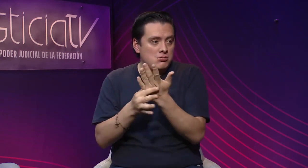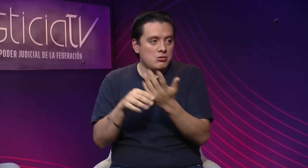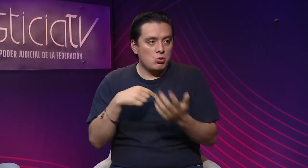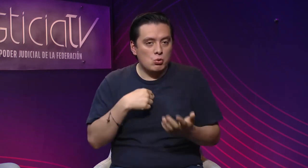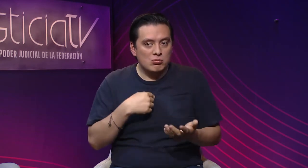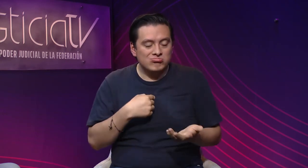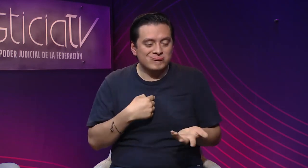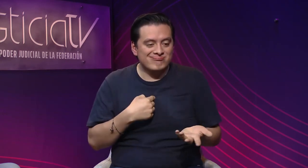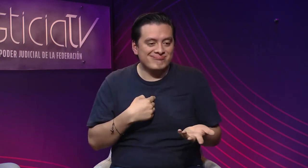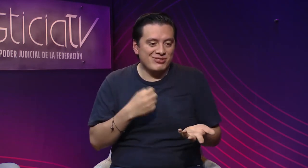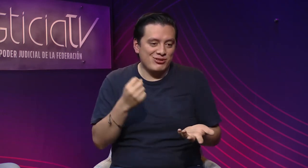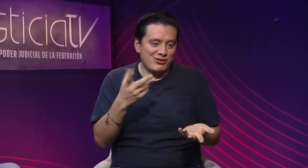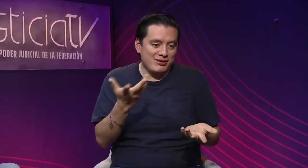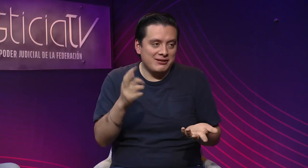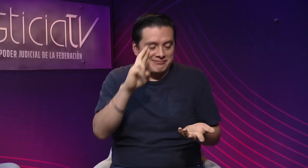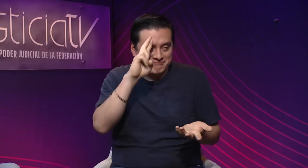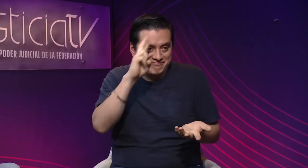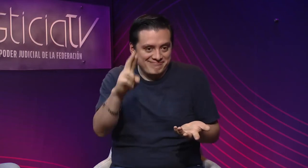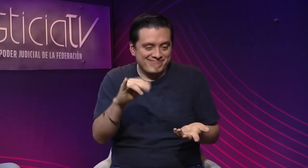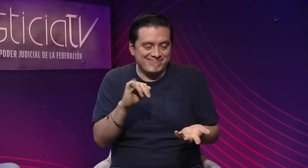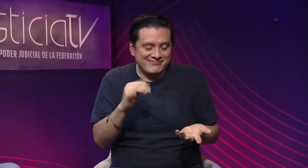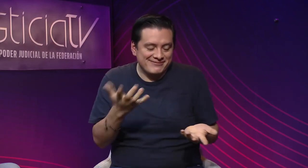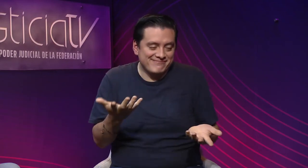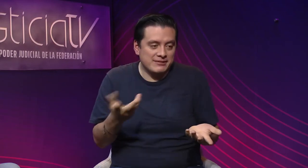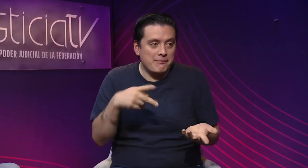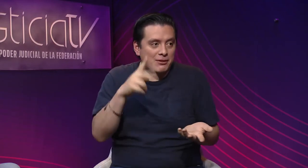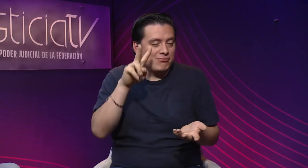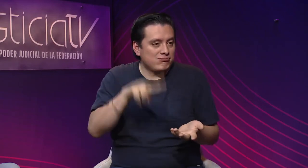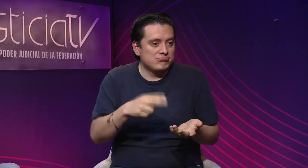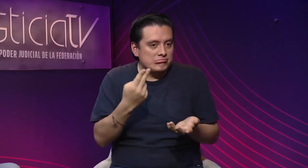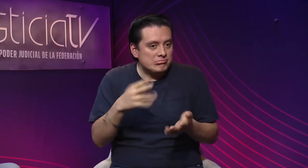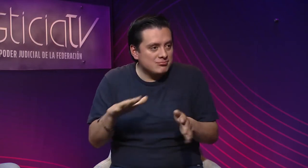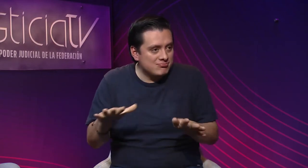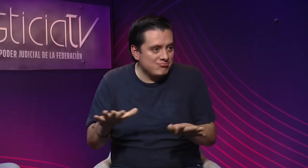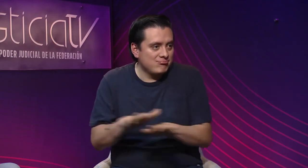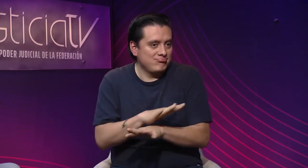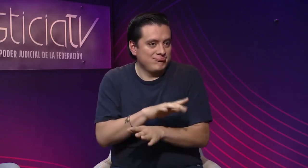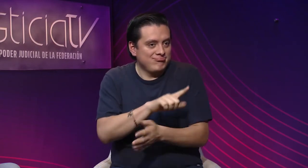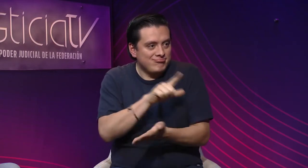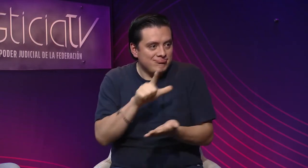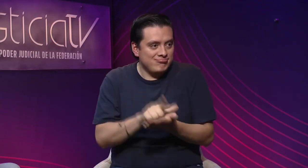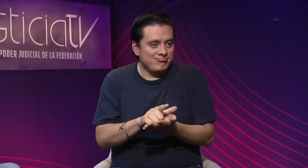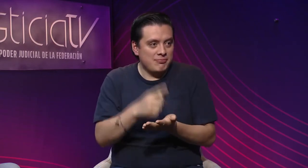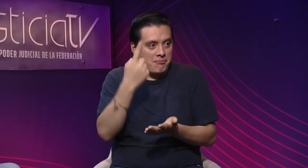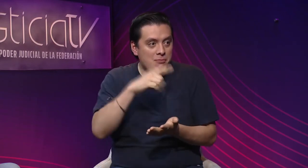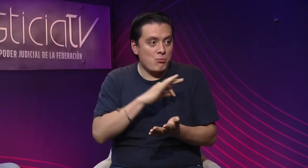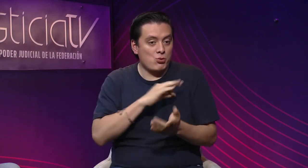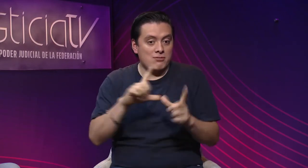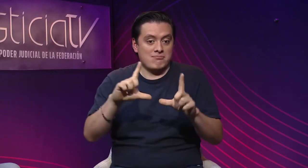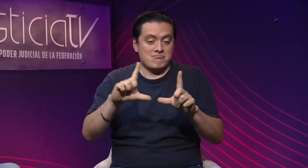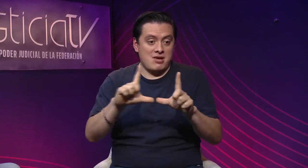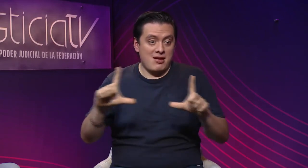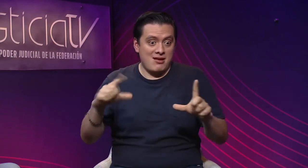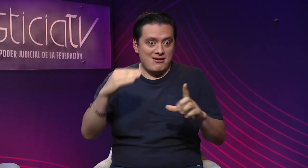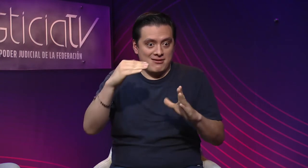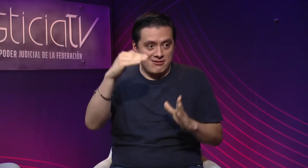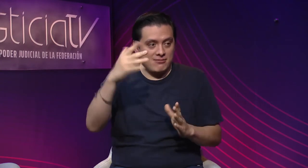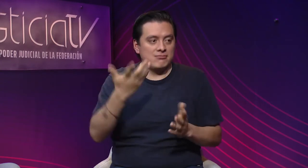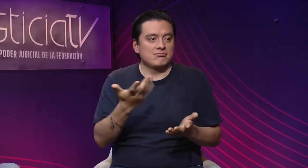un recuadro. Y es una cuestión legal. Digo, lo respeto, pero creo que hace falta cambiar esta ley, hacer un recuadro